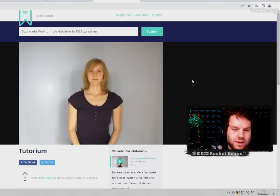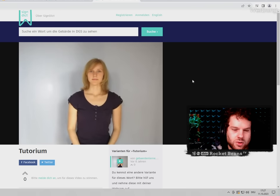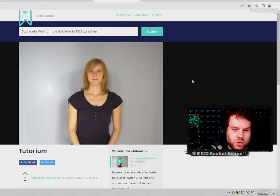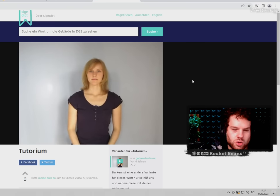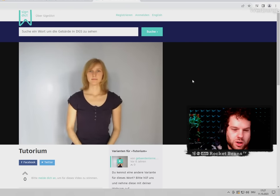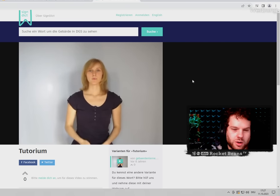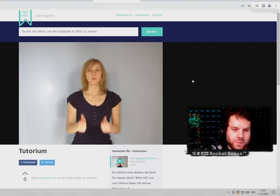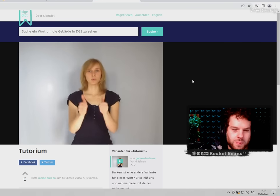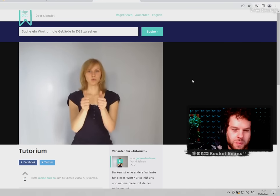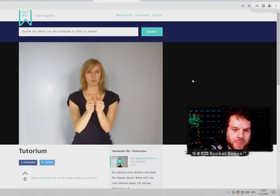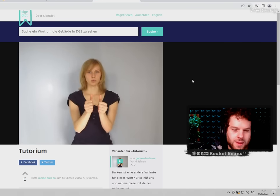Tutorium.